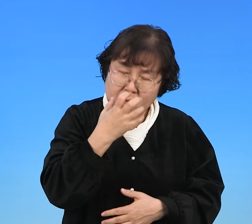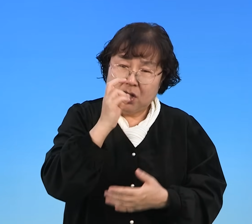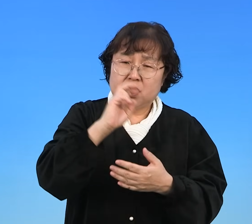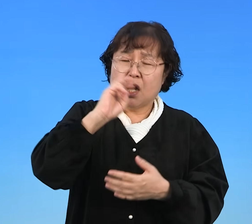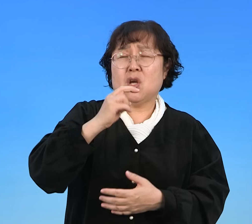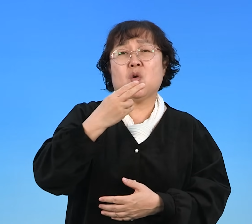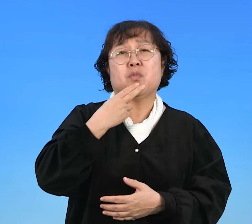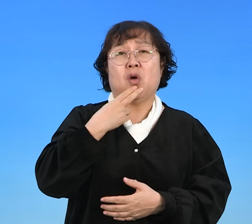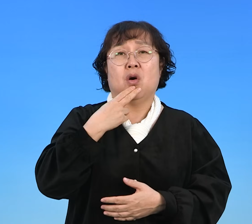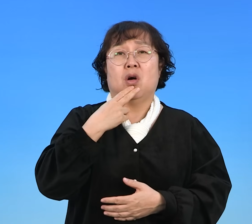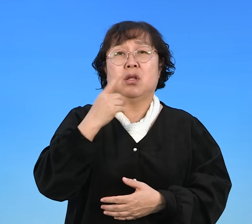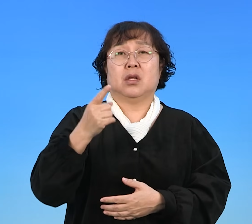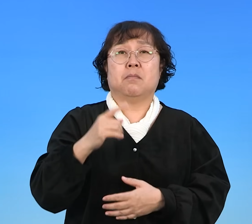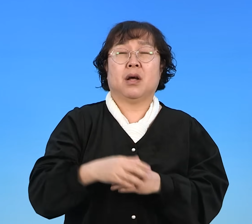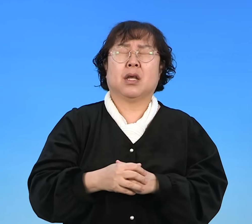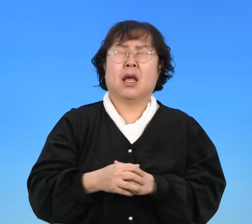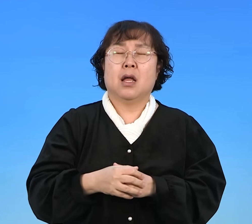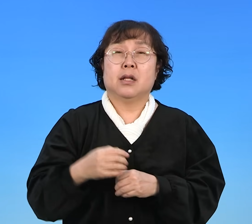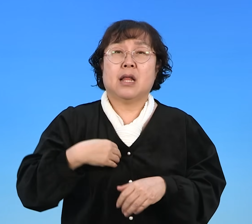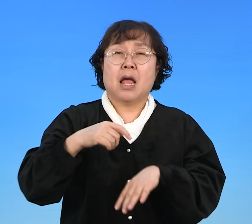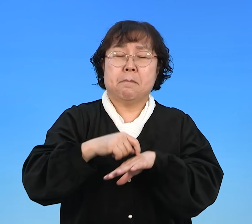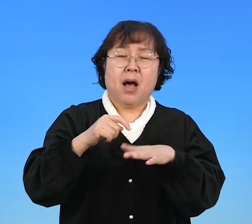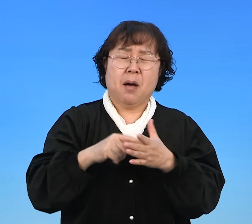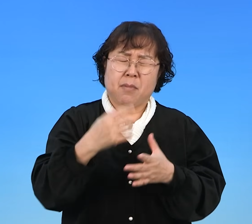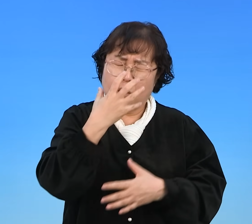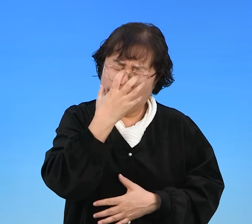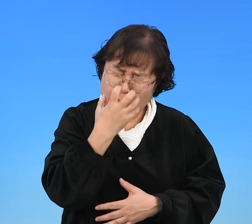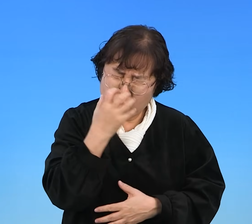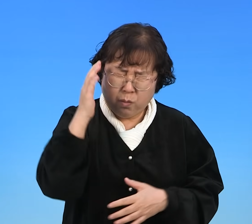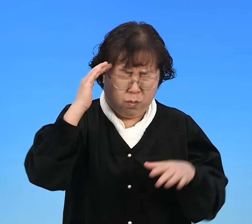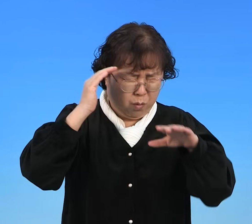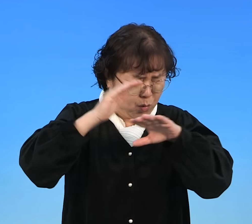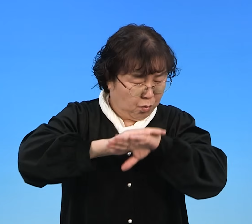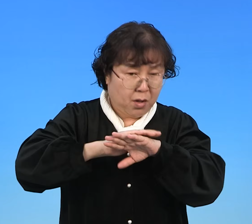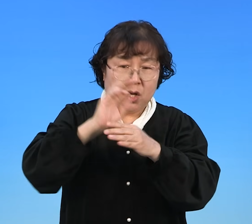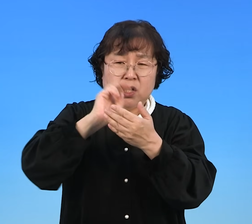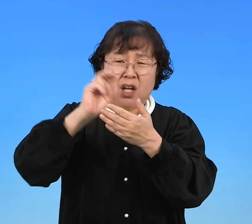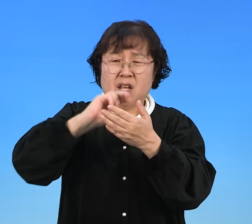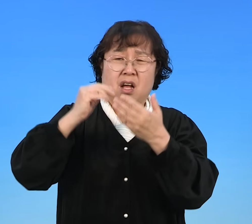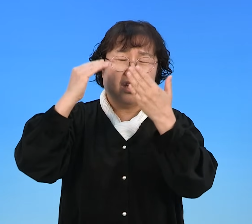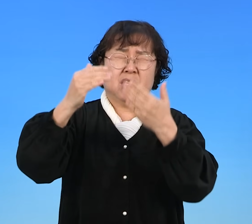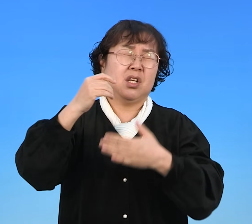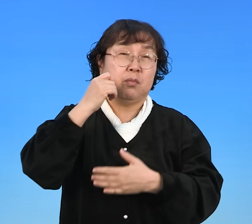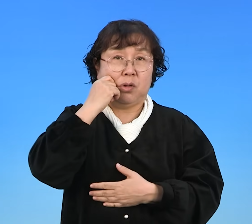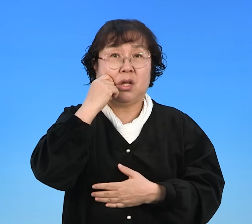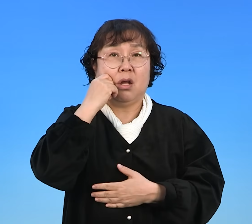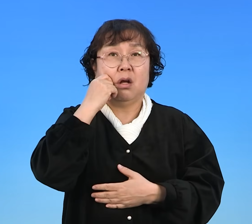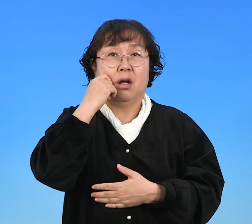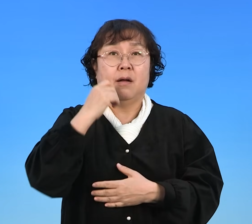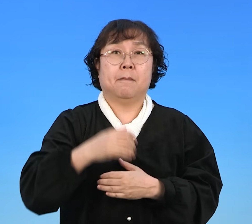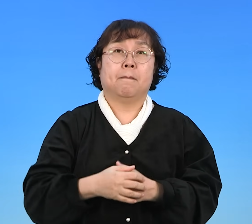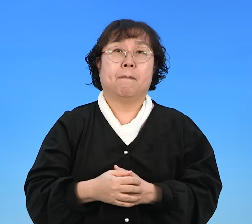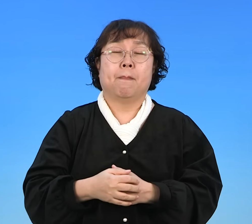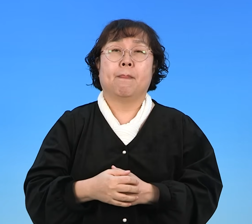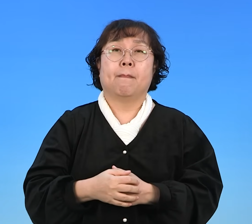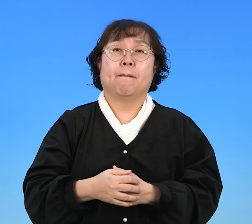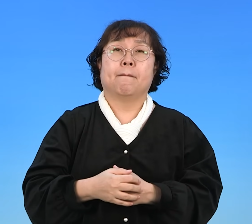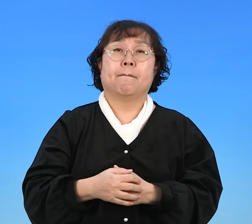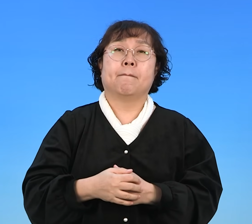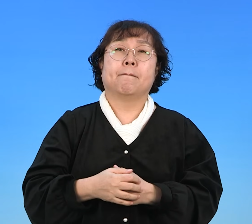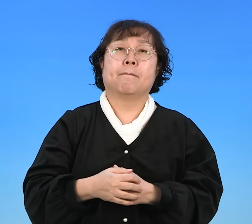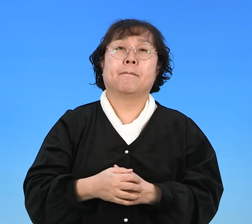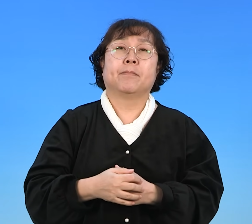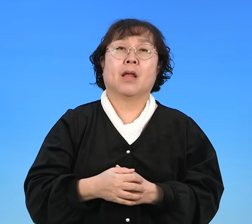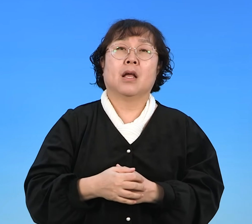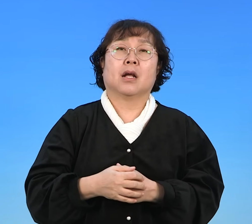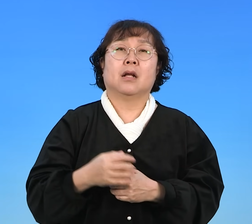뜨겁게 옆에서 찬양을 예배 시간에 불러도 마음이 우울하고 어두우면 못 불러요. 막 겨우 이제 막